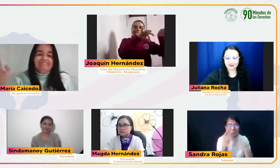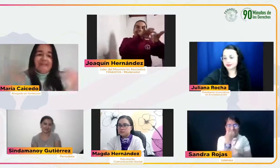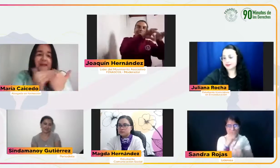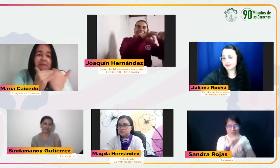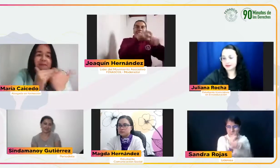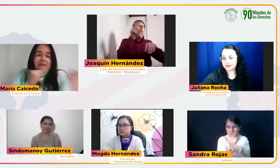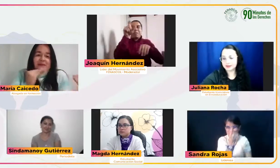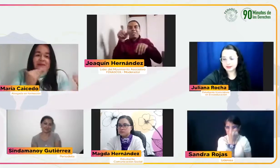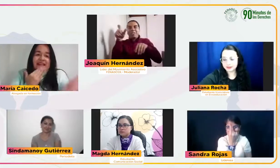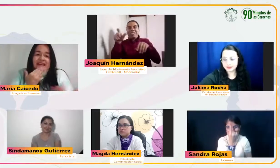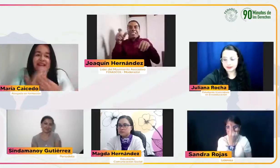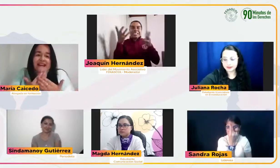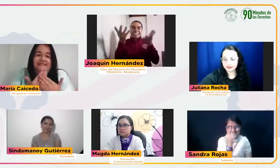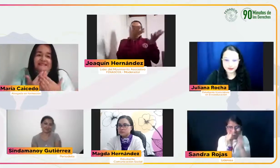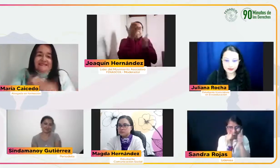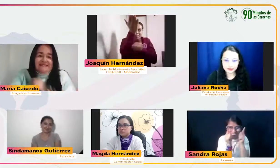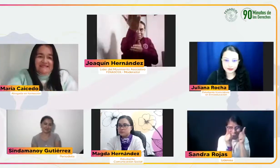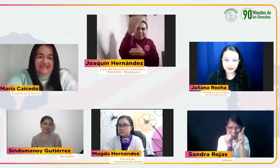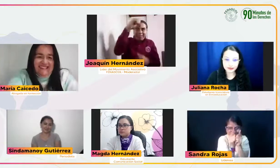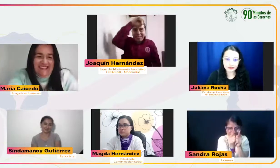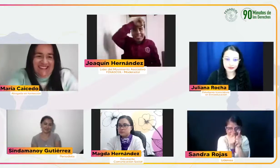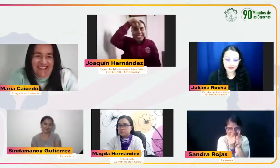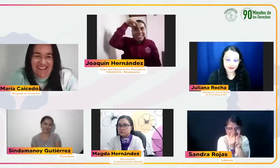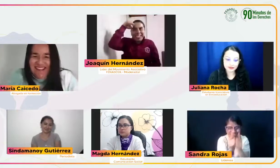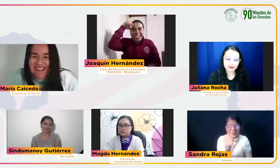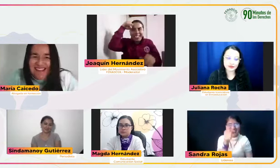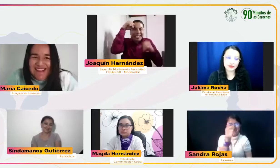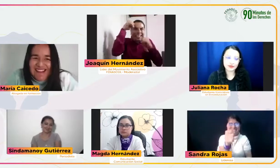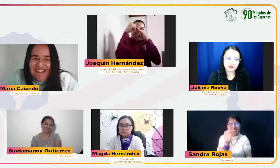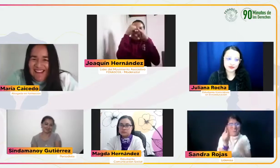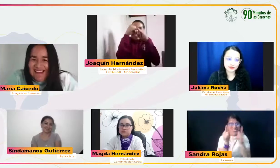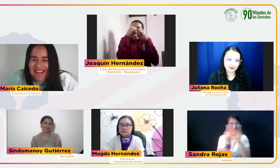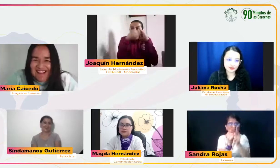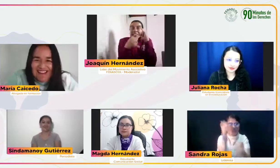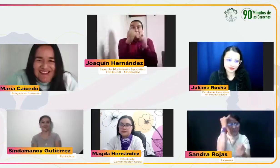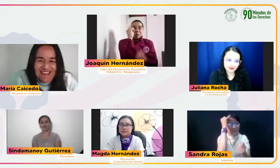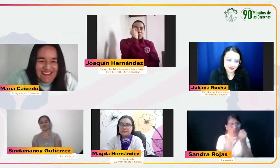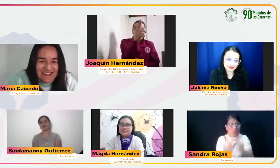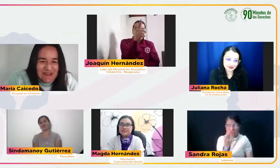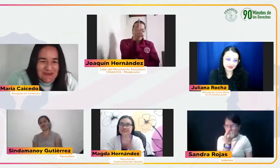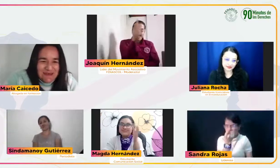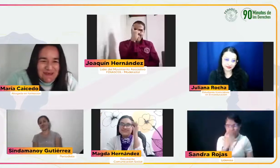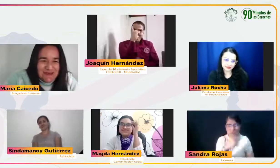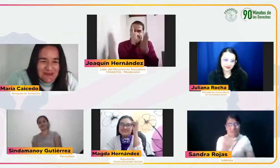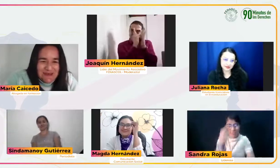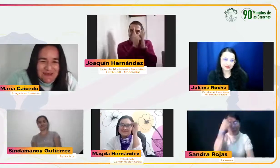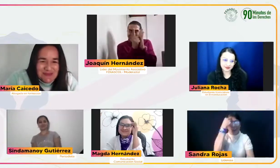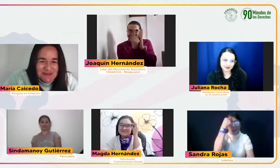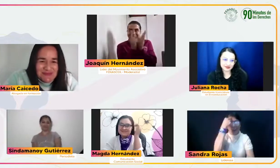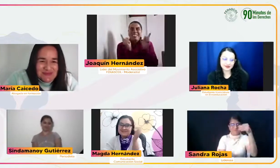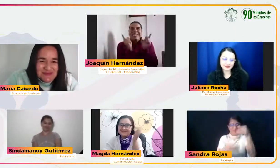noche y también el OBS, el manejo, pero listo, vamos a darle la palabra a Sandra, por favor, así